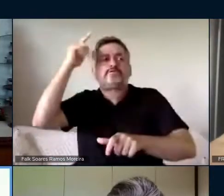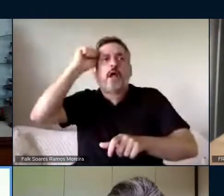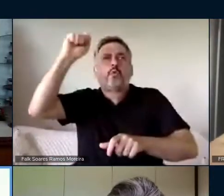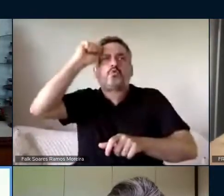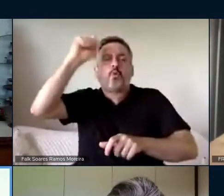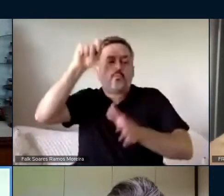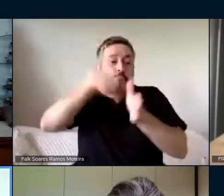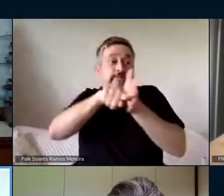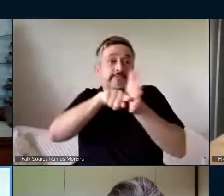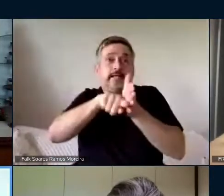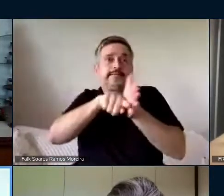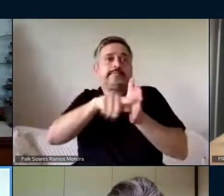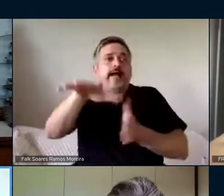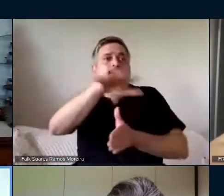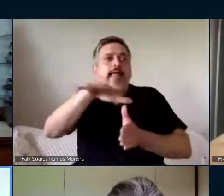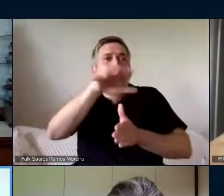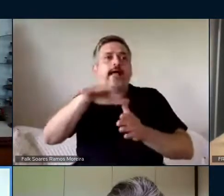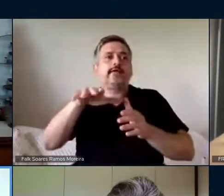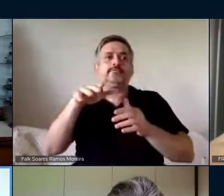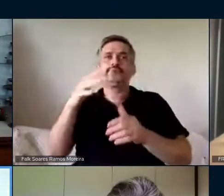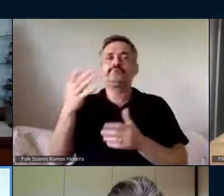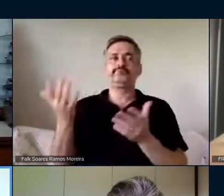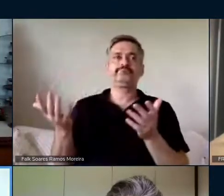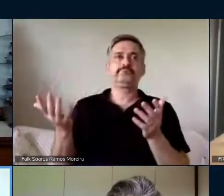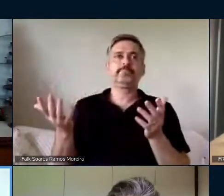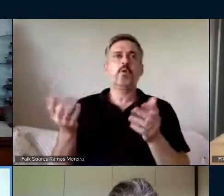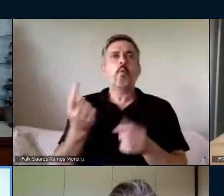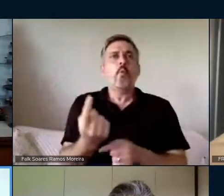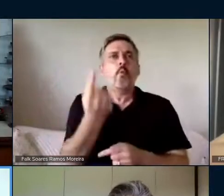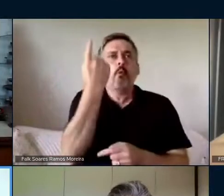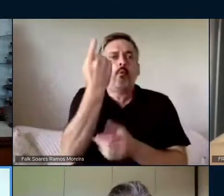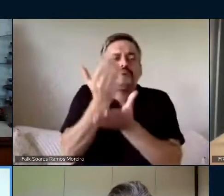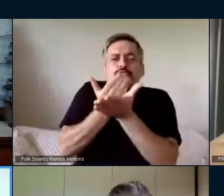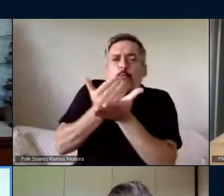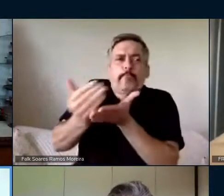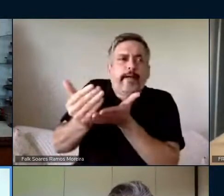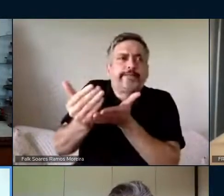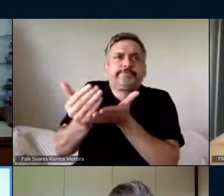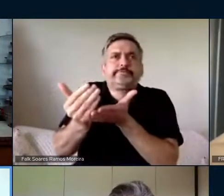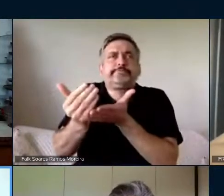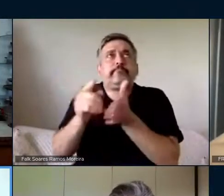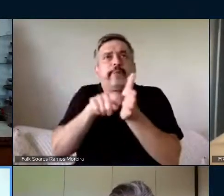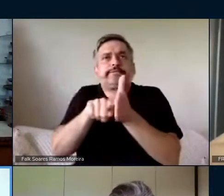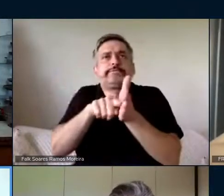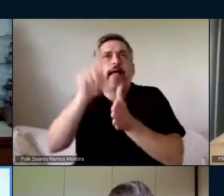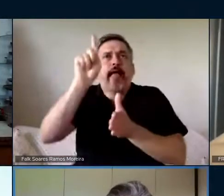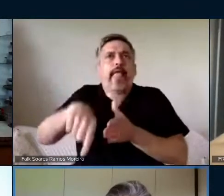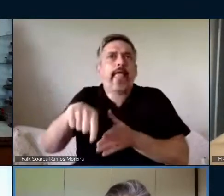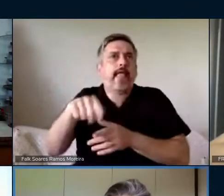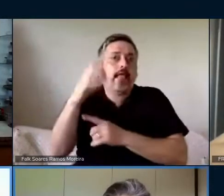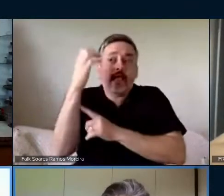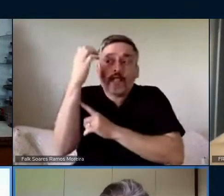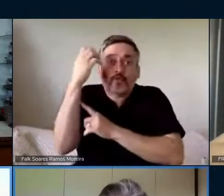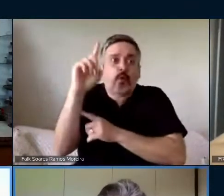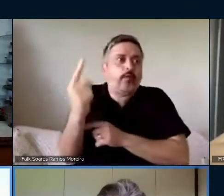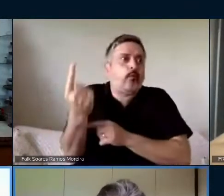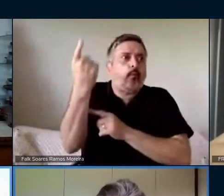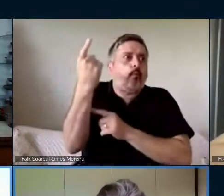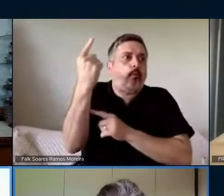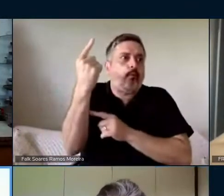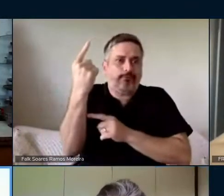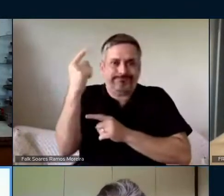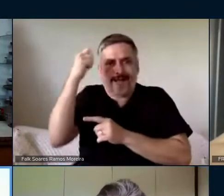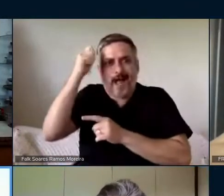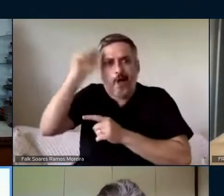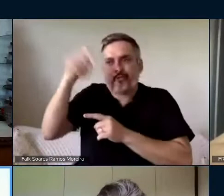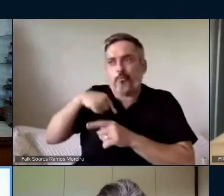sobre os outros autores, a gente pode colocar, sim, que as